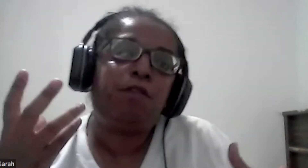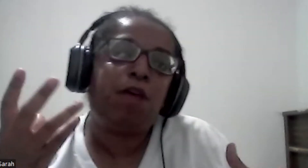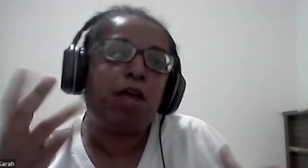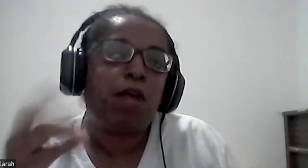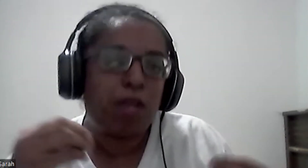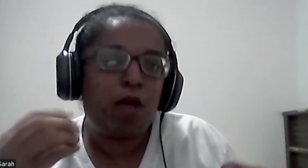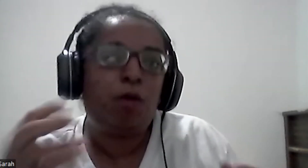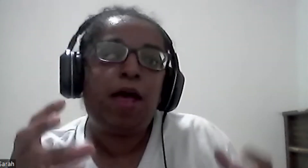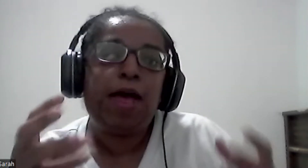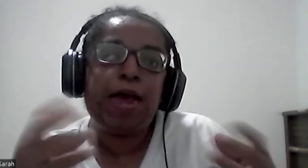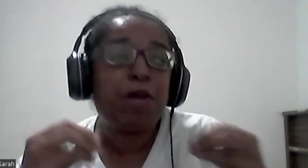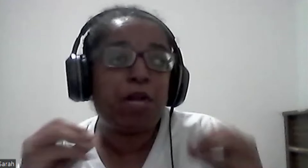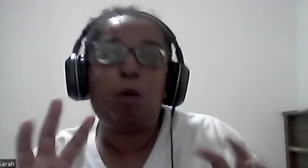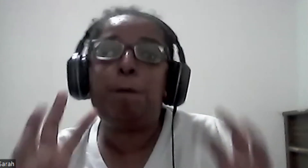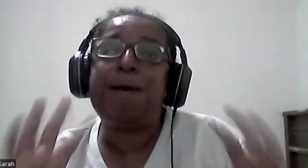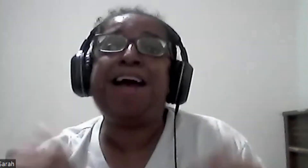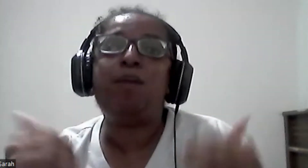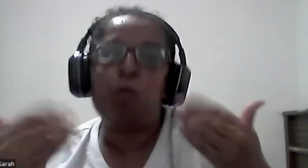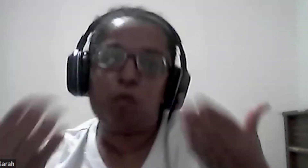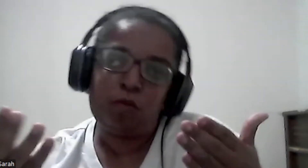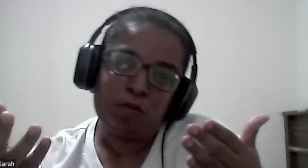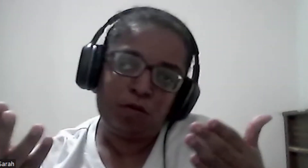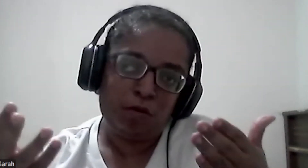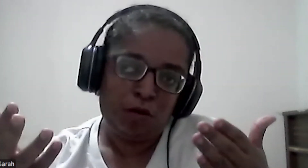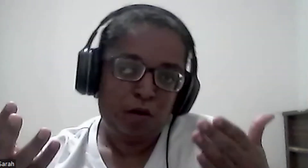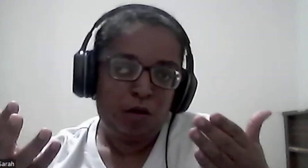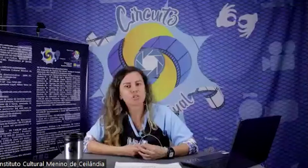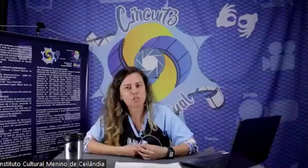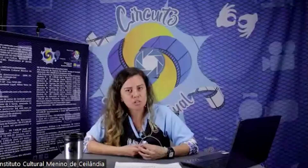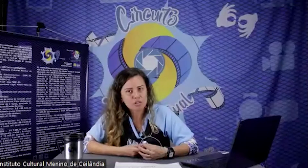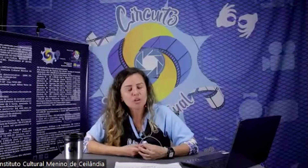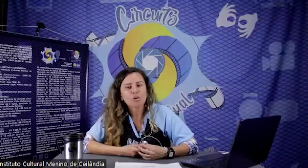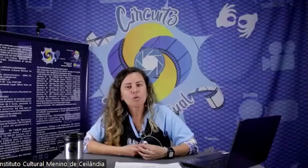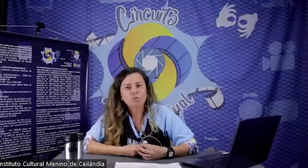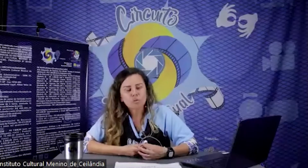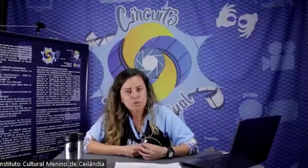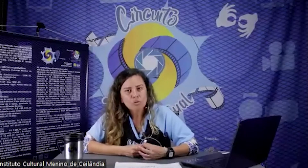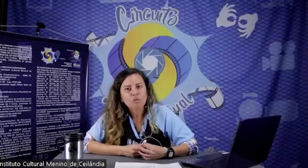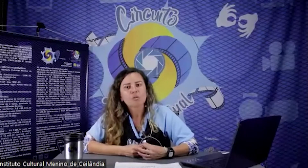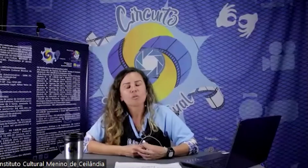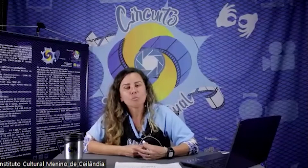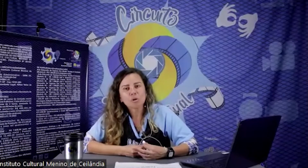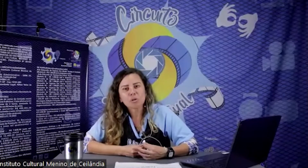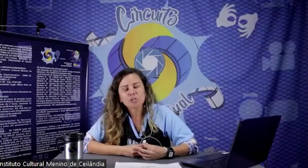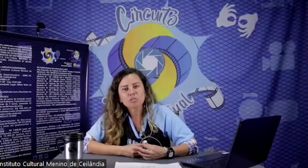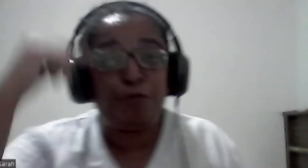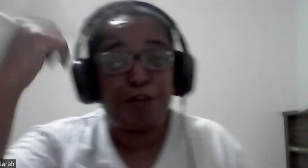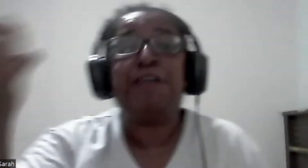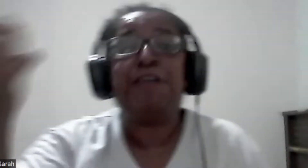sobreviver? Então, ela me criou para o mundo. Entendi. Ela criou para o mundo. E hoje, O meu realmente... meninozinho